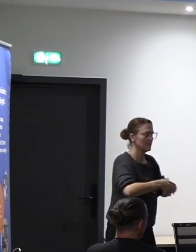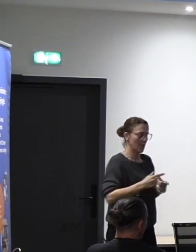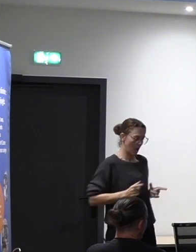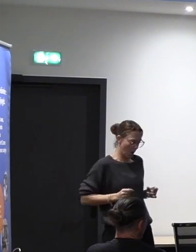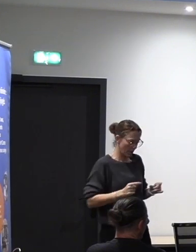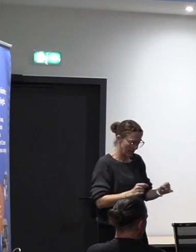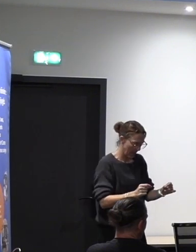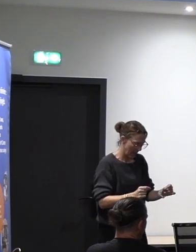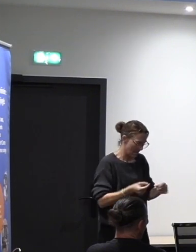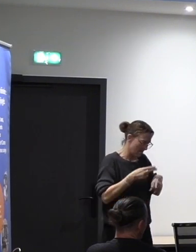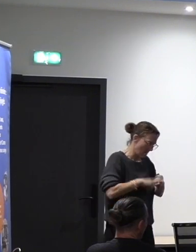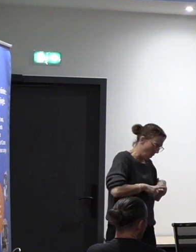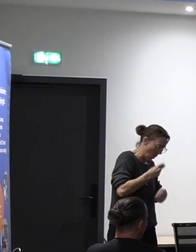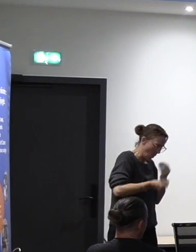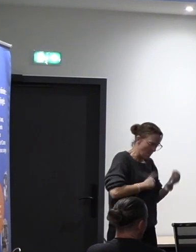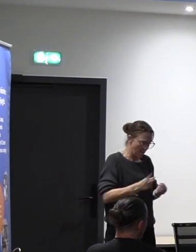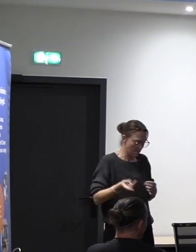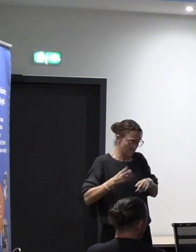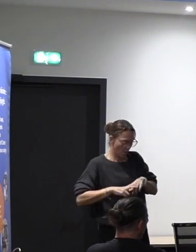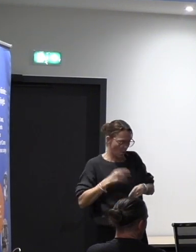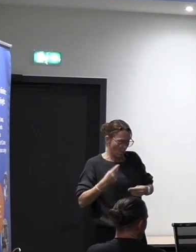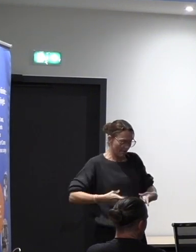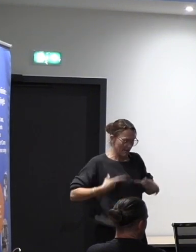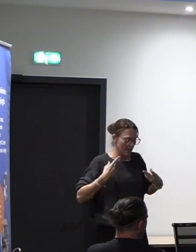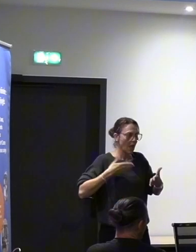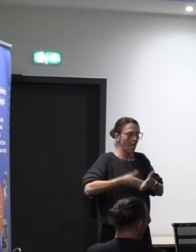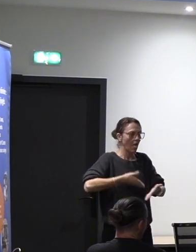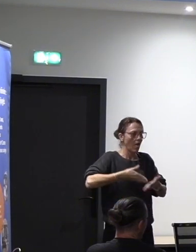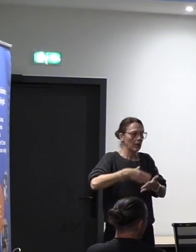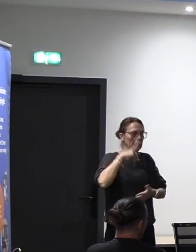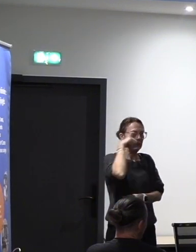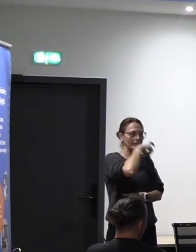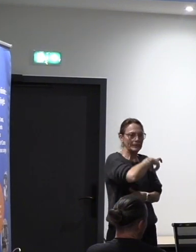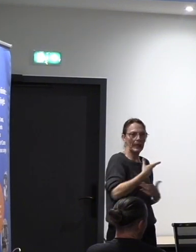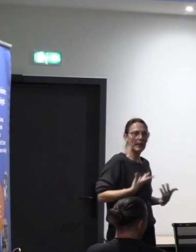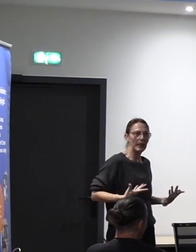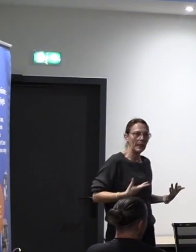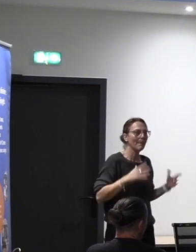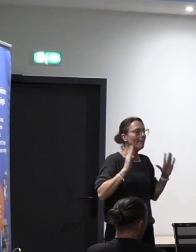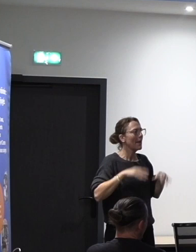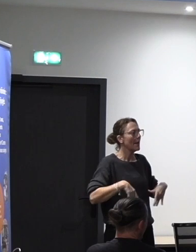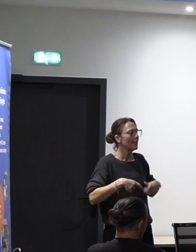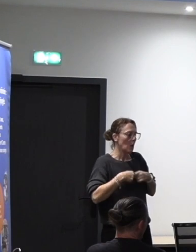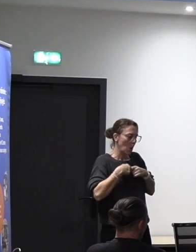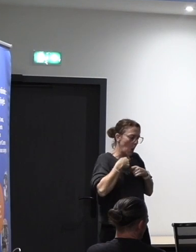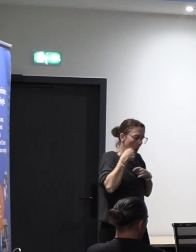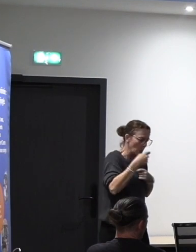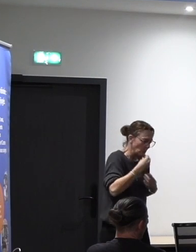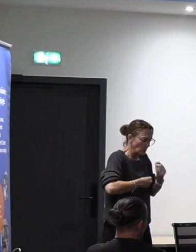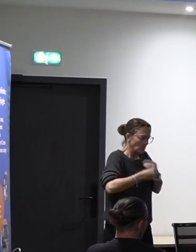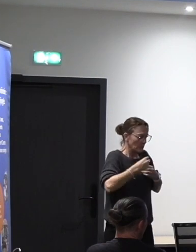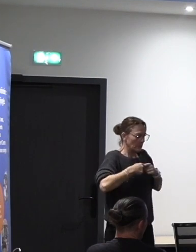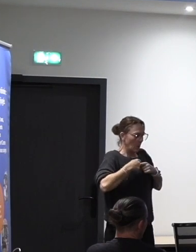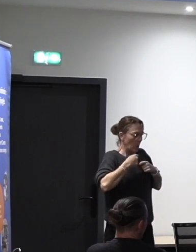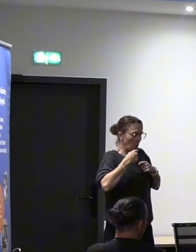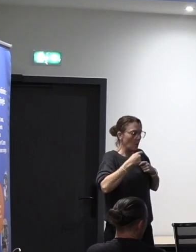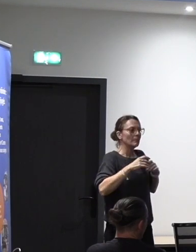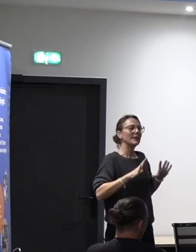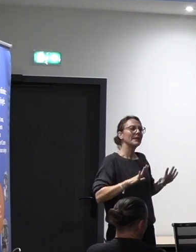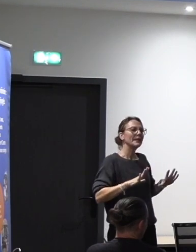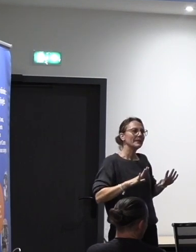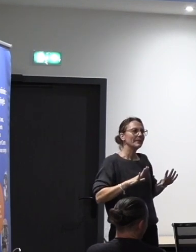vous tuer, ou à peu près, il va vous pourrir la vie longtemps, même si on a des rémissions très longues, et tant mieux. Mais donc, c'est pas ça,